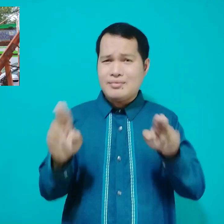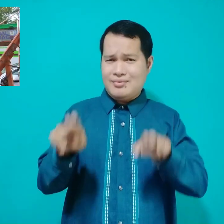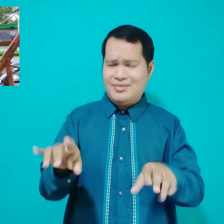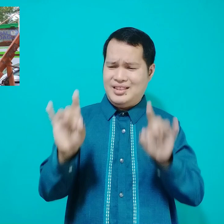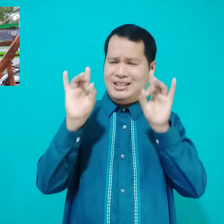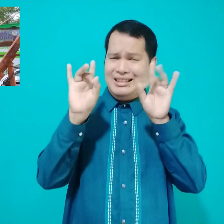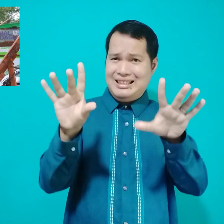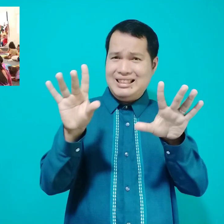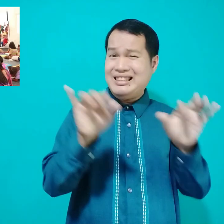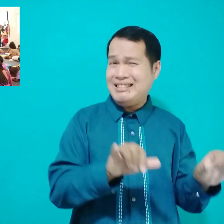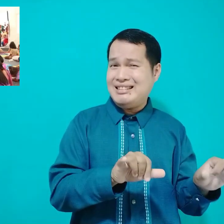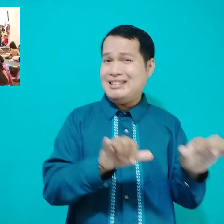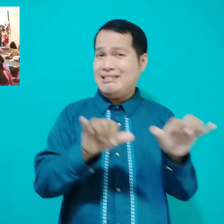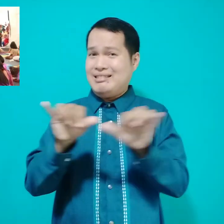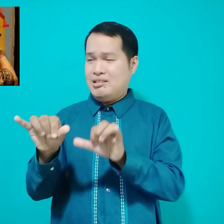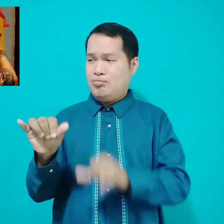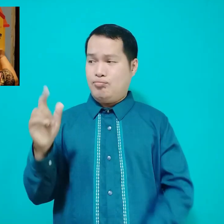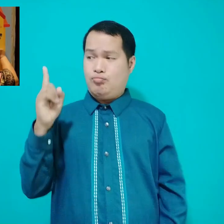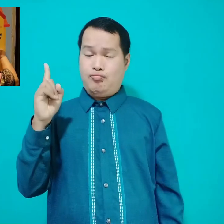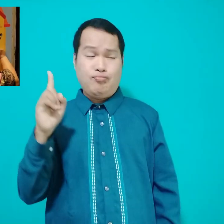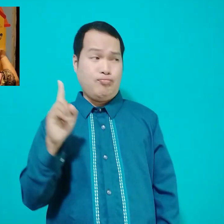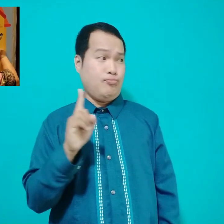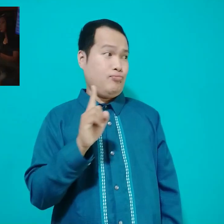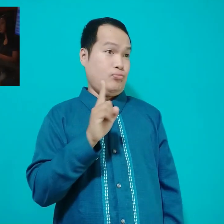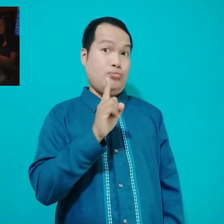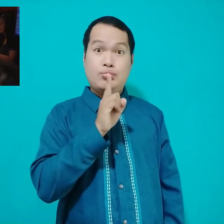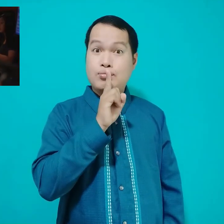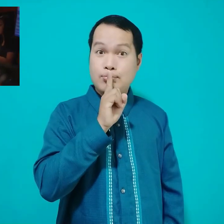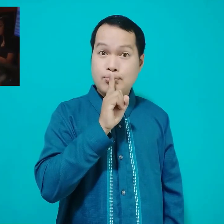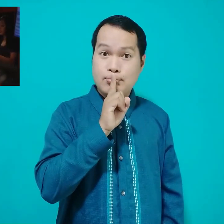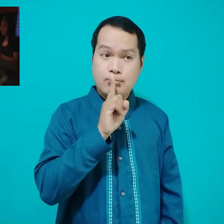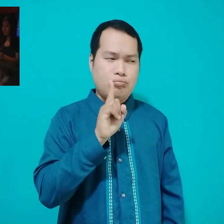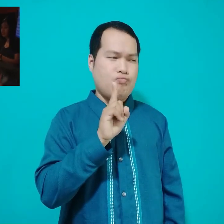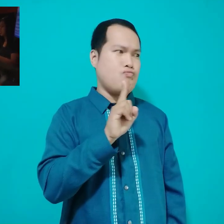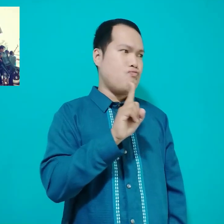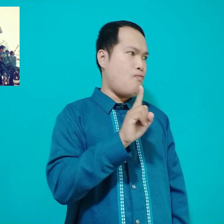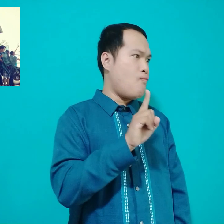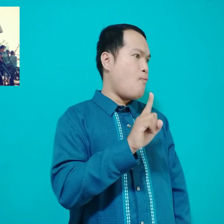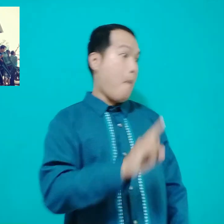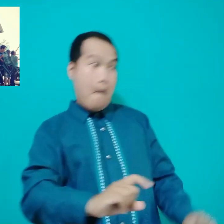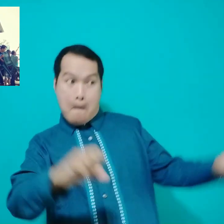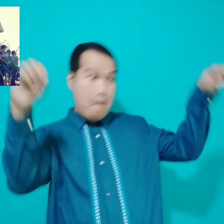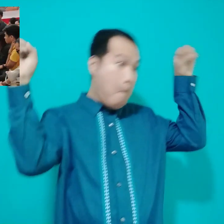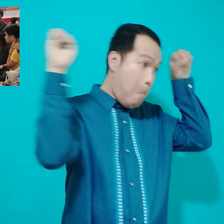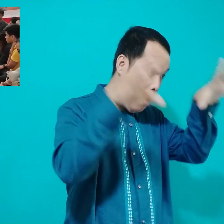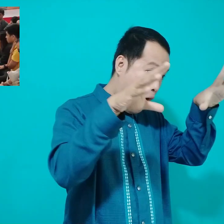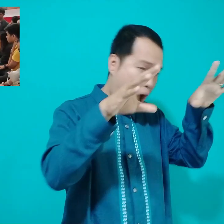Kalamidad ay maaasahang darating Sa di